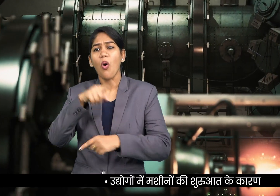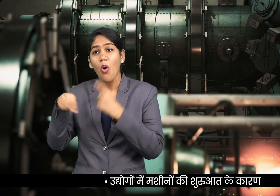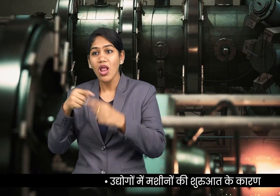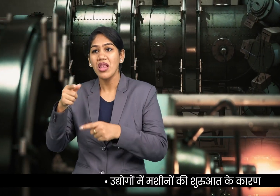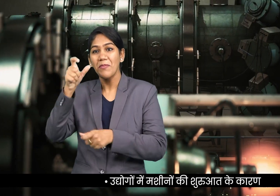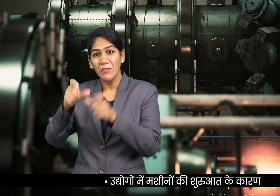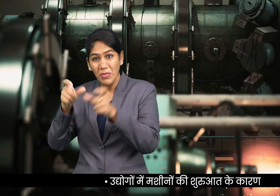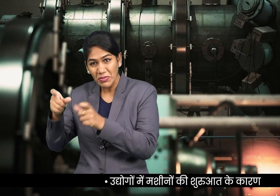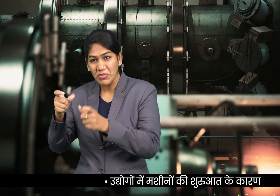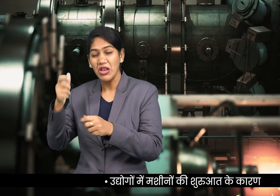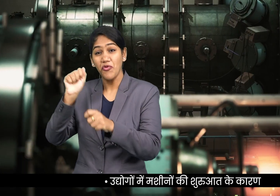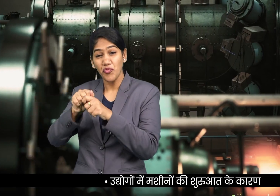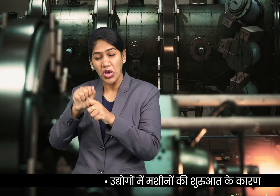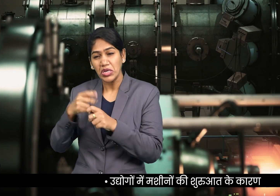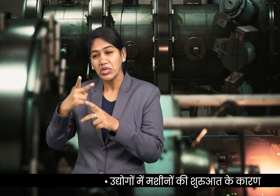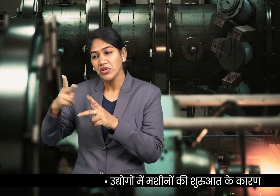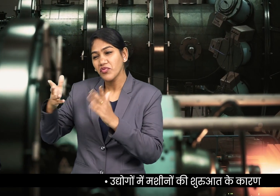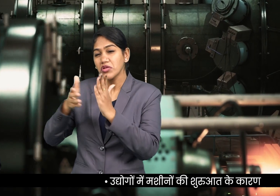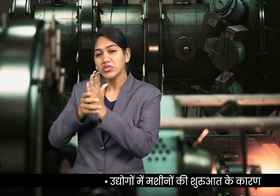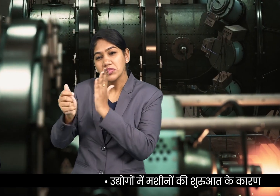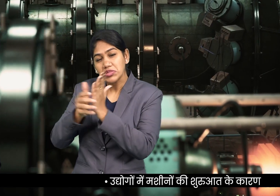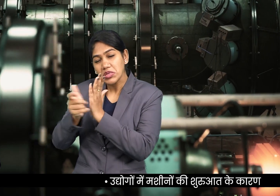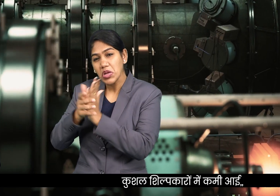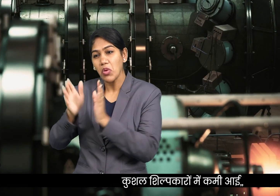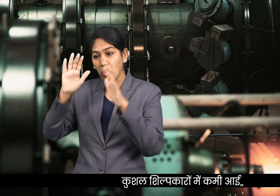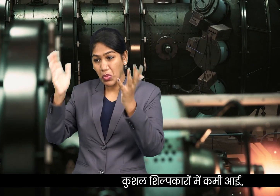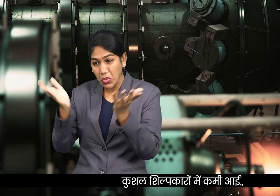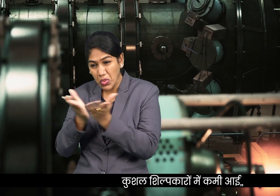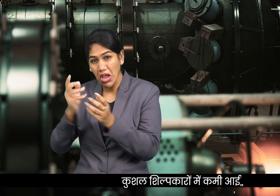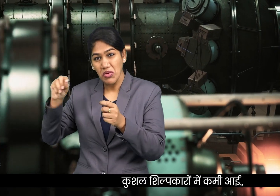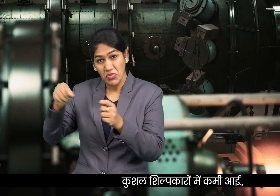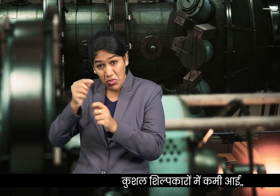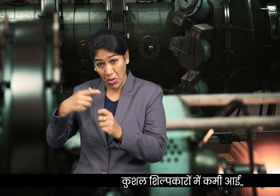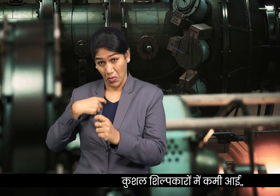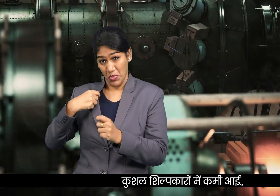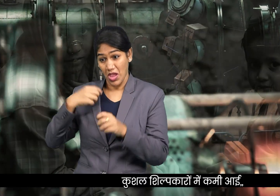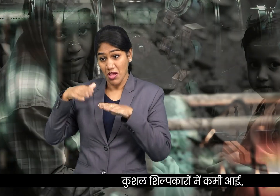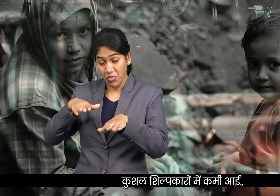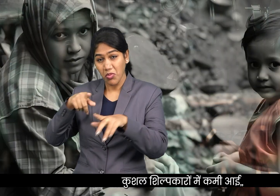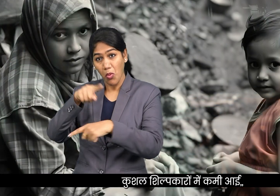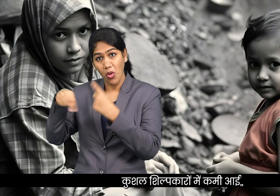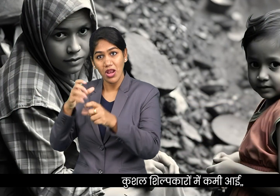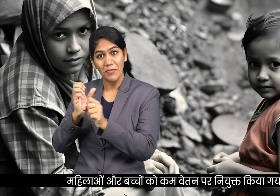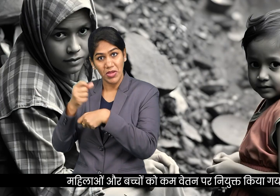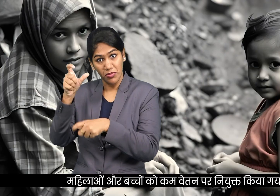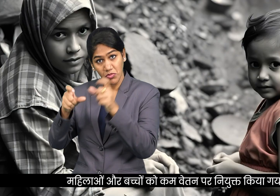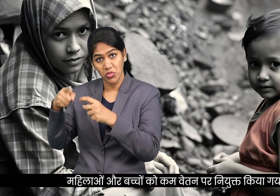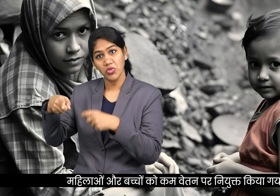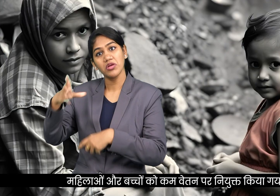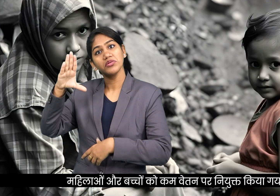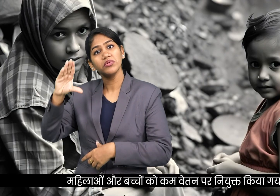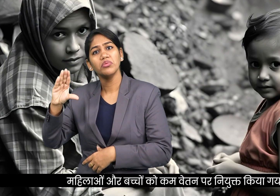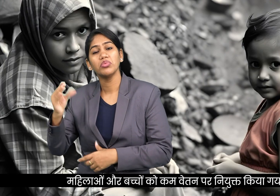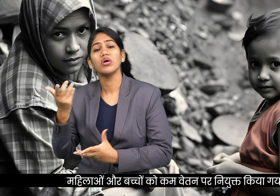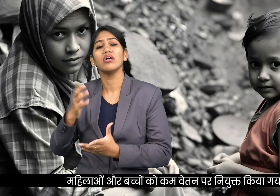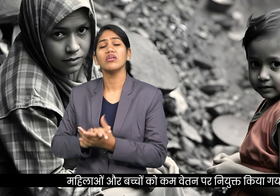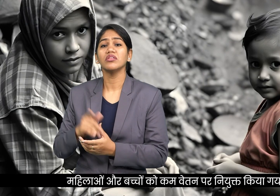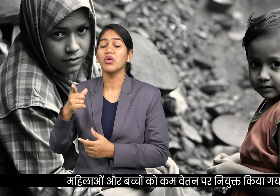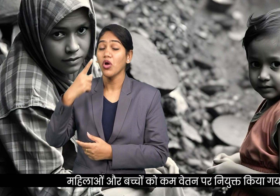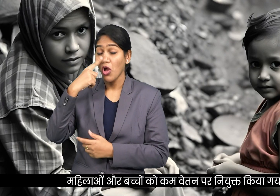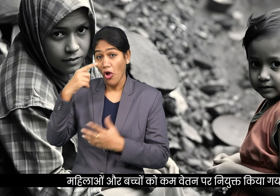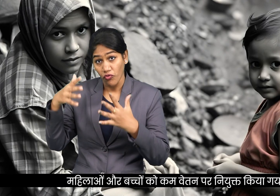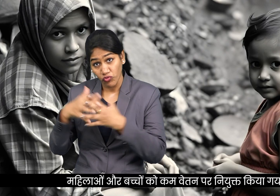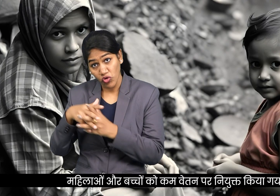उद्योगों में मशीनों की शुरुआत के कारण कुशल शिल्पकारों में कमी आई। महिलाओं और बच्चों